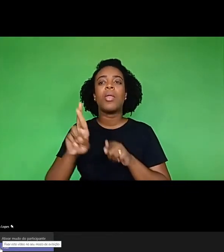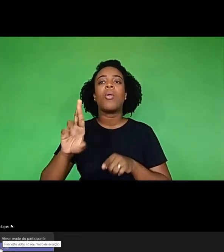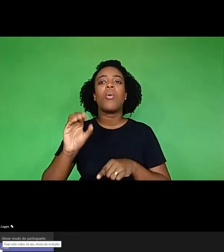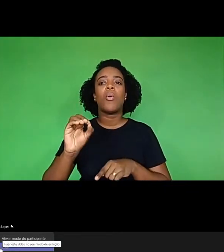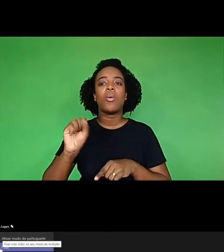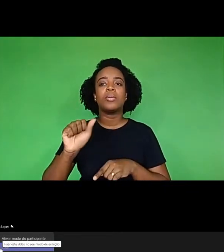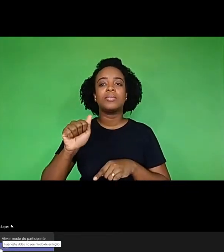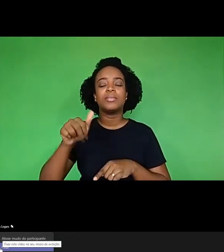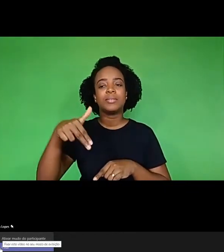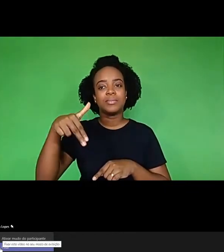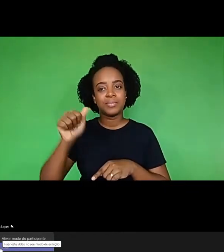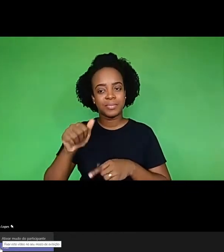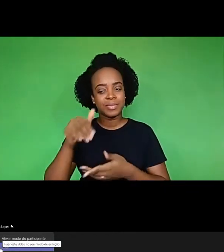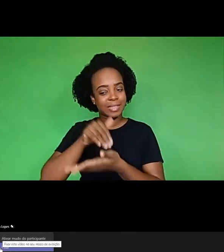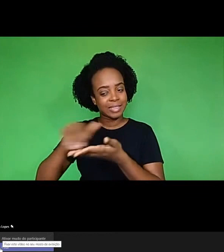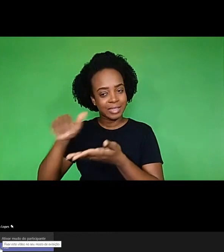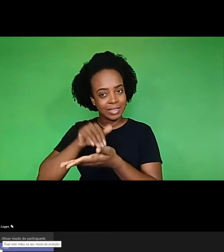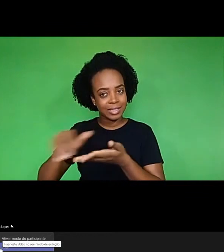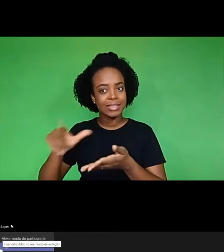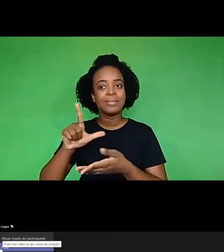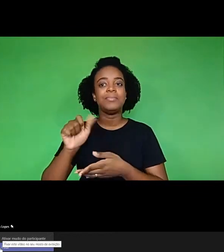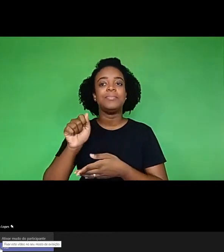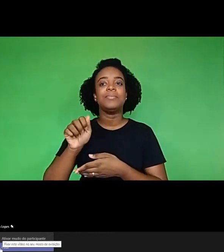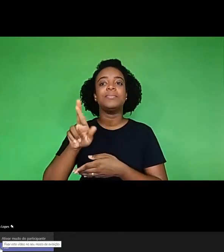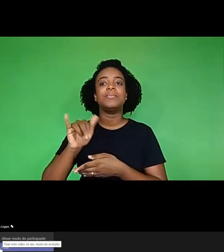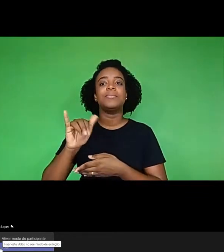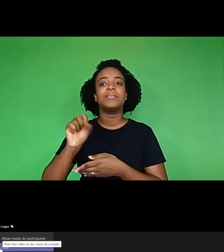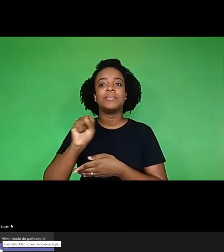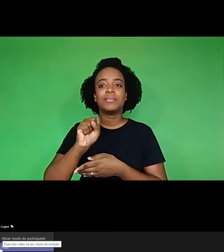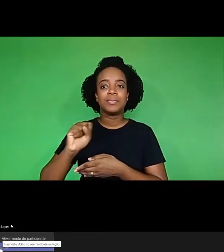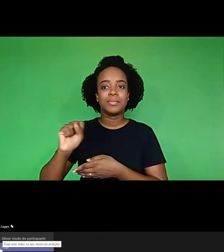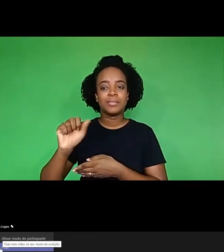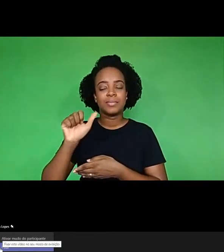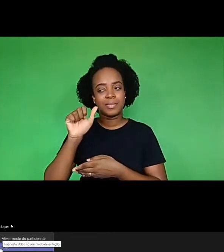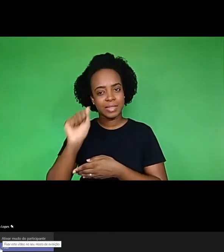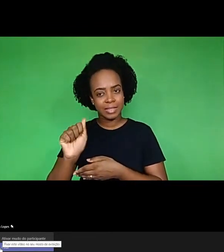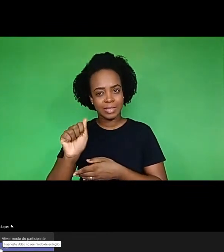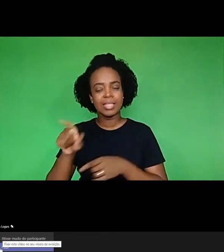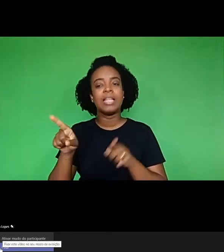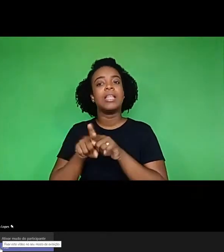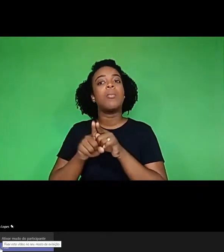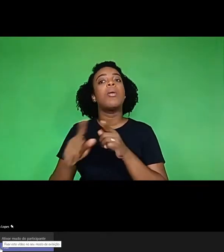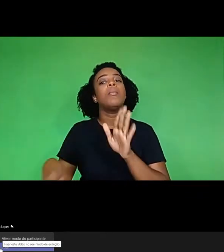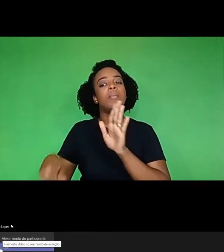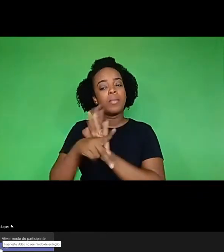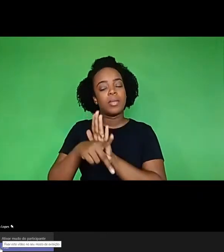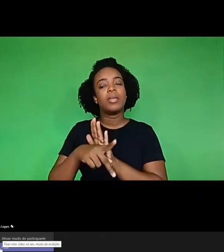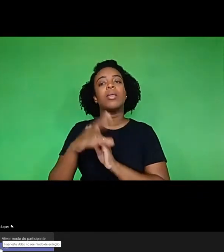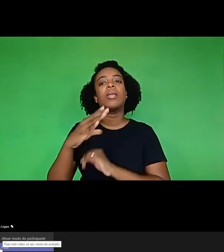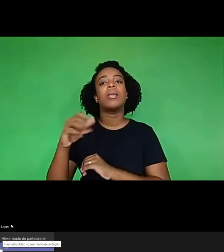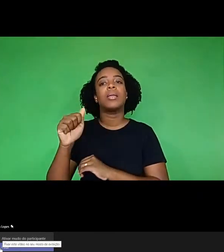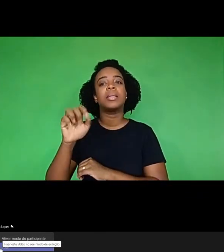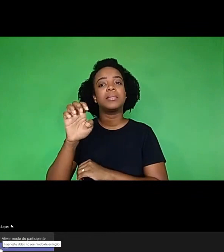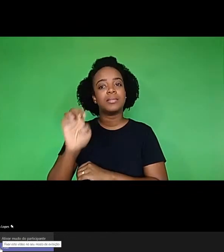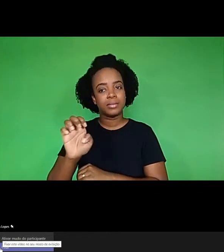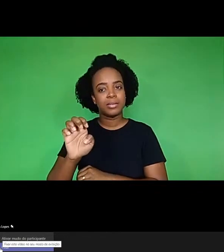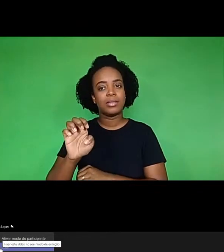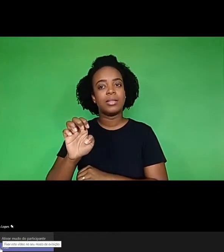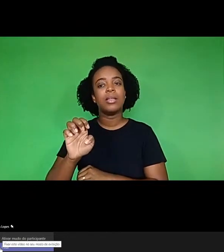secretaria, por Larissa, que também, né, faz parte da CAI, e